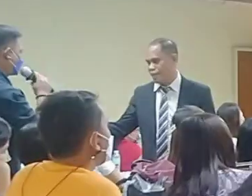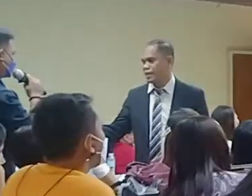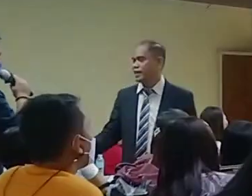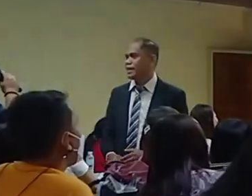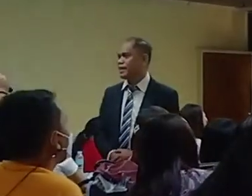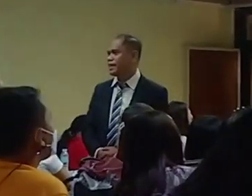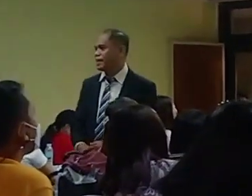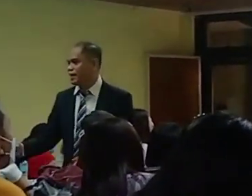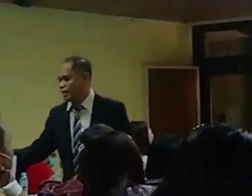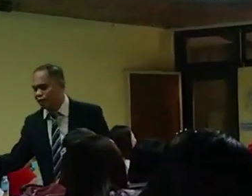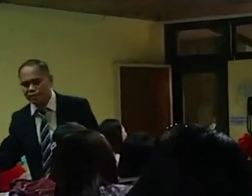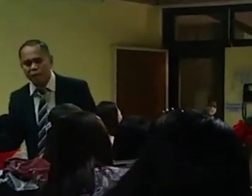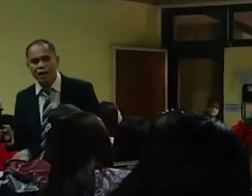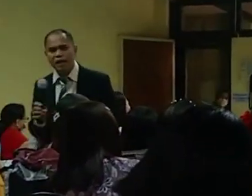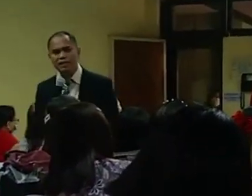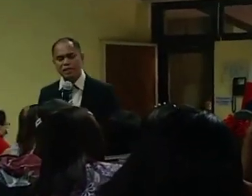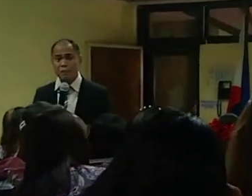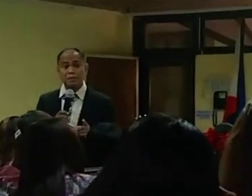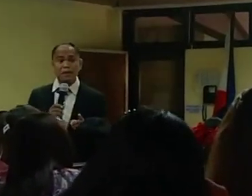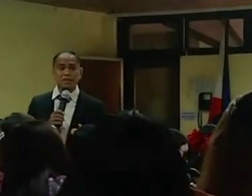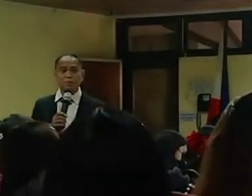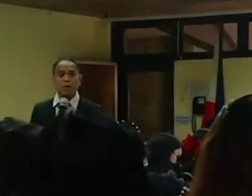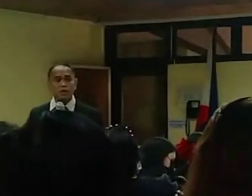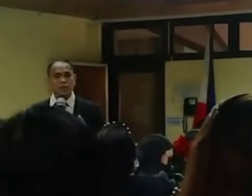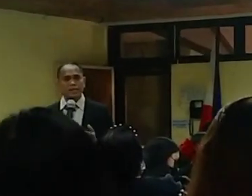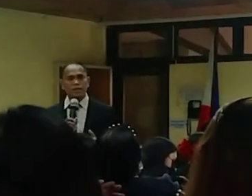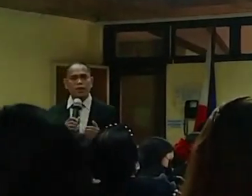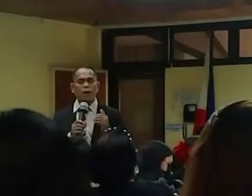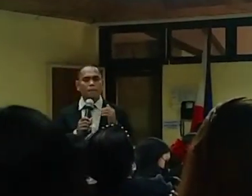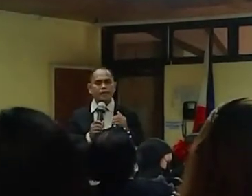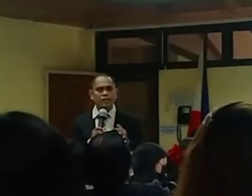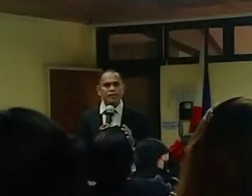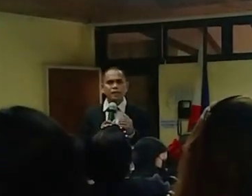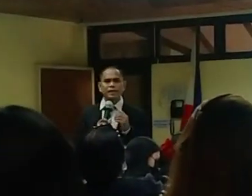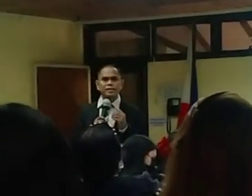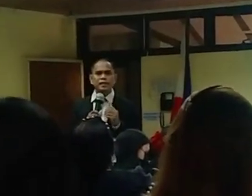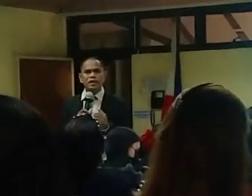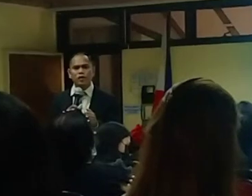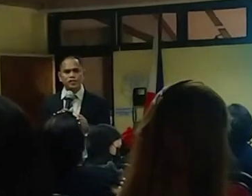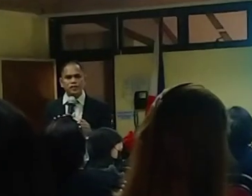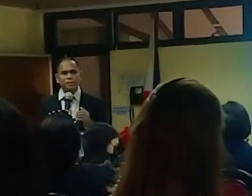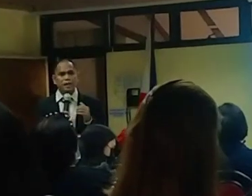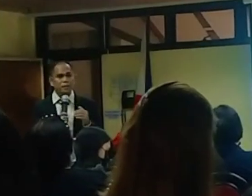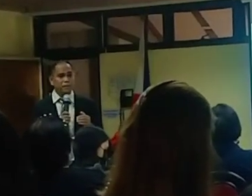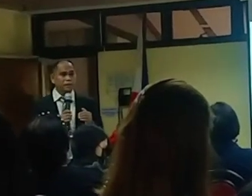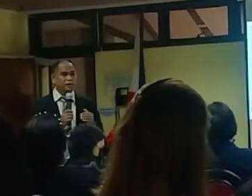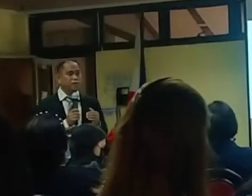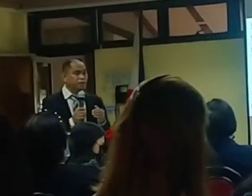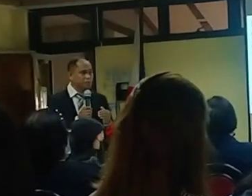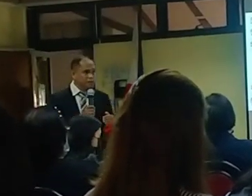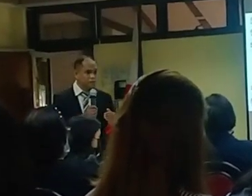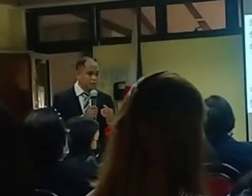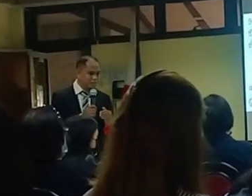Mga singing. Okay, tama. Tama naman. Paulit-ulit tayo. Madali din ang maintindihan ng concept kapag mayroong Filipino sign